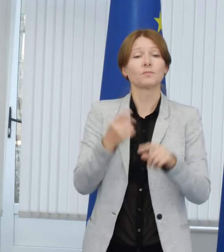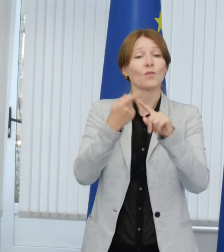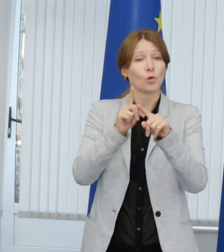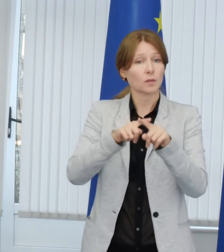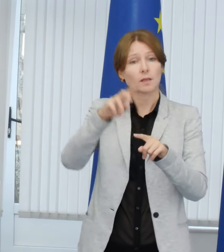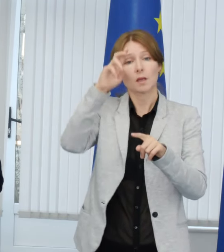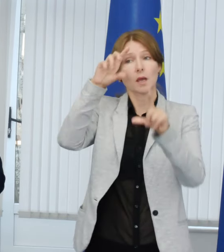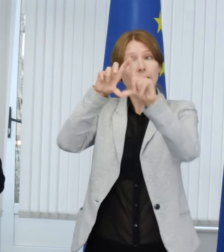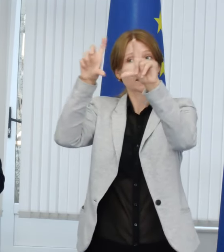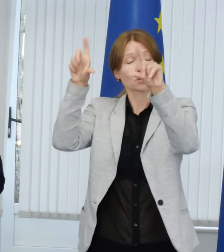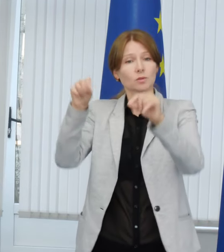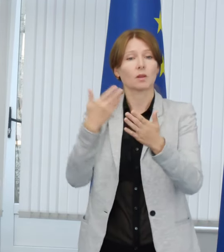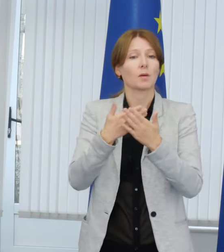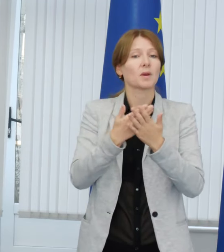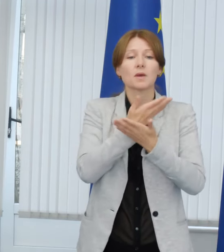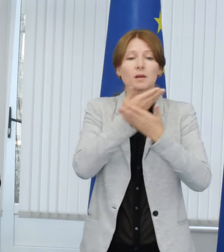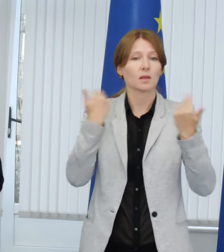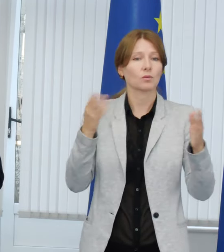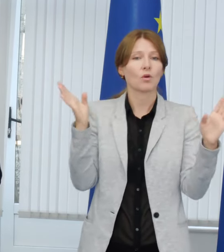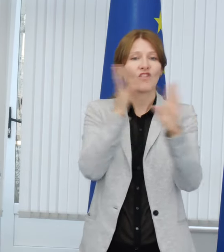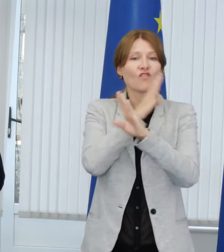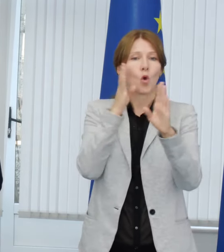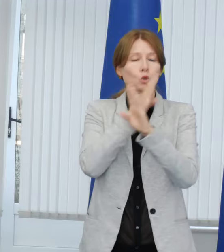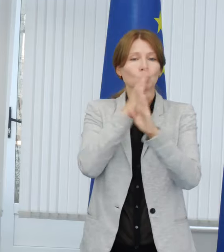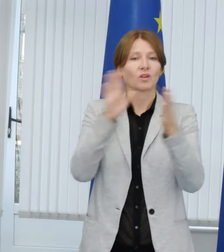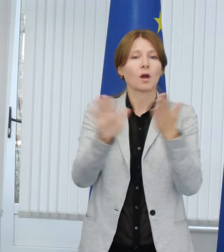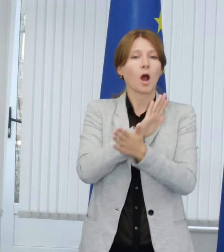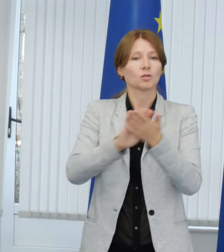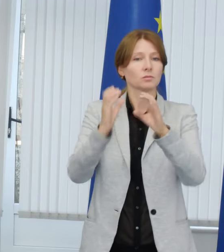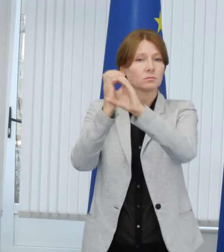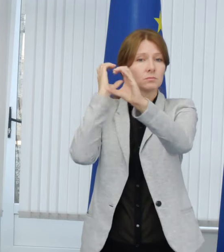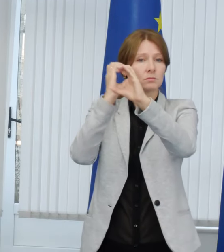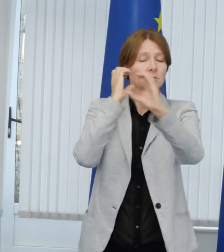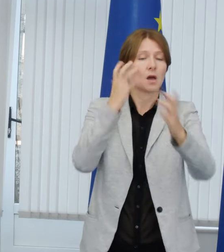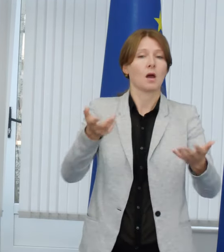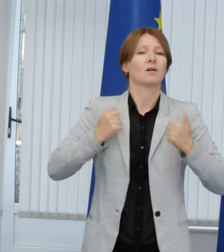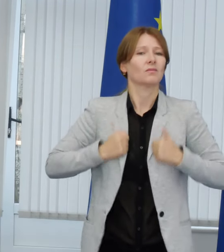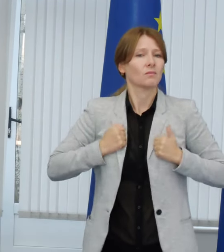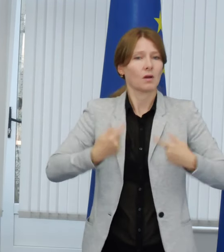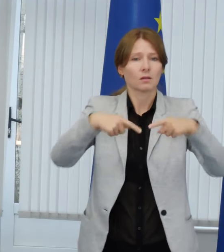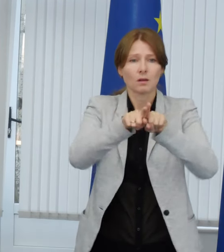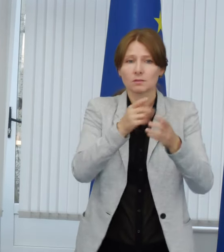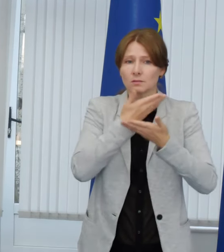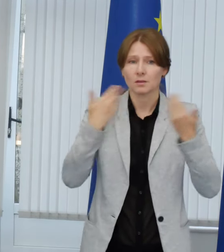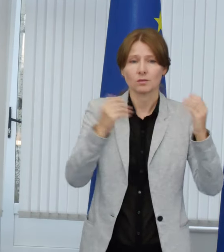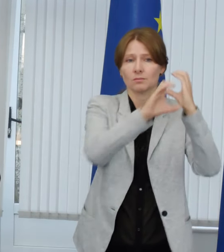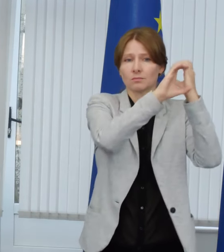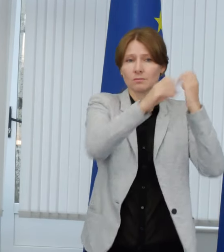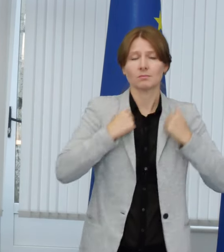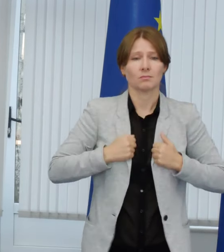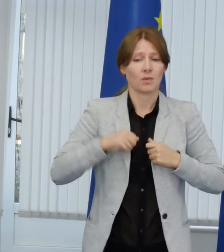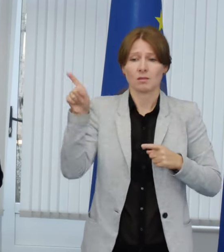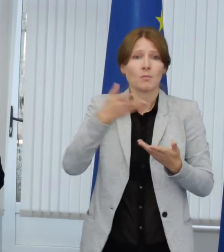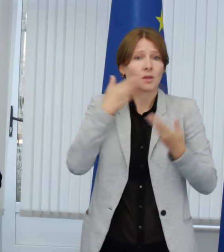instituții în care nu au o ventilare propriu-zisă, la băile nu sunt adaptate. Da? Spre exemplu, nu este un